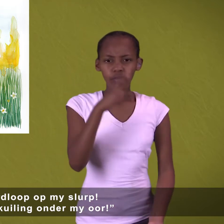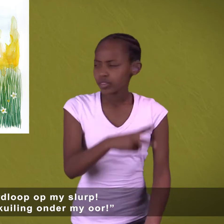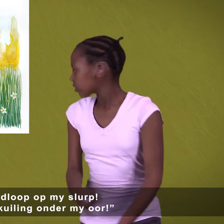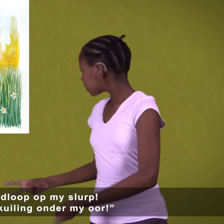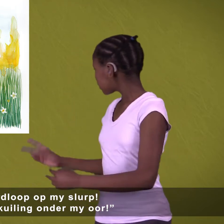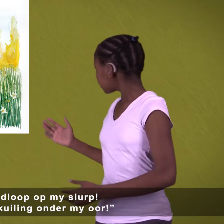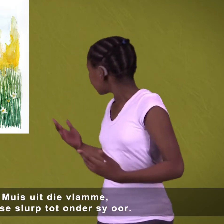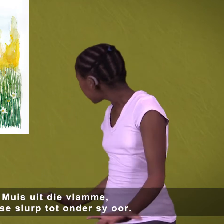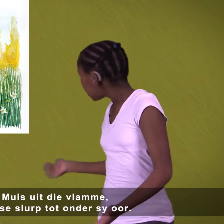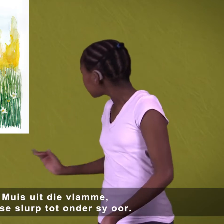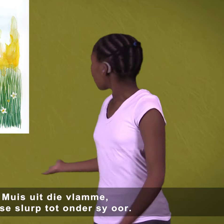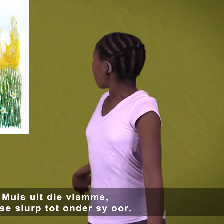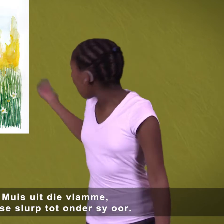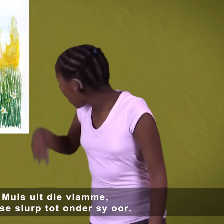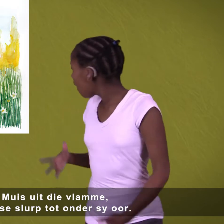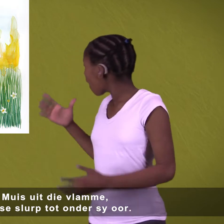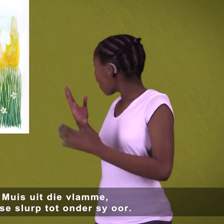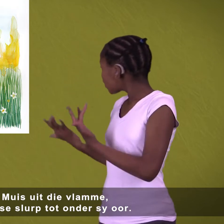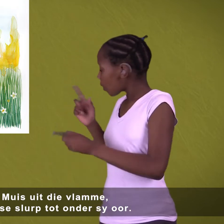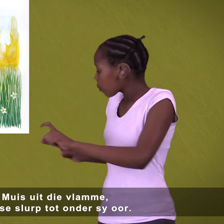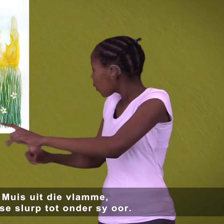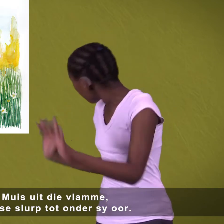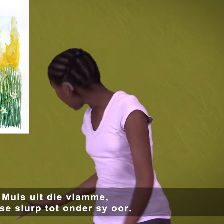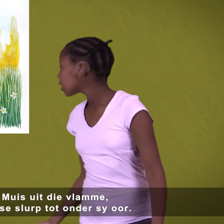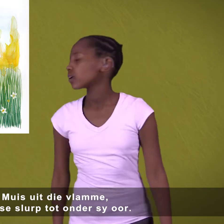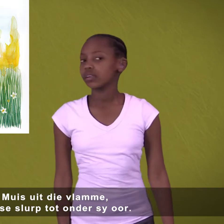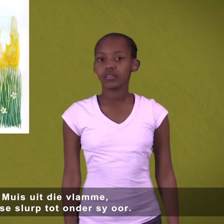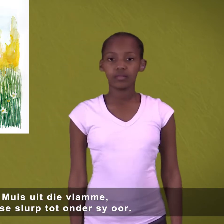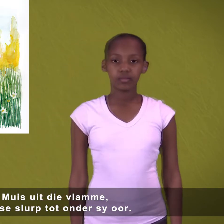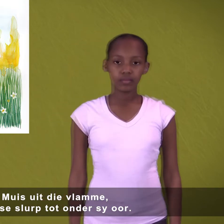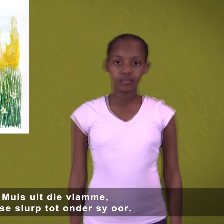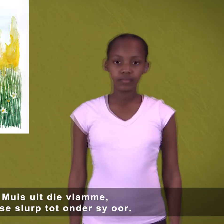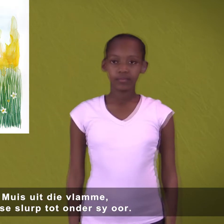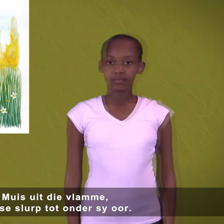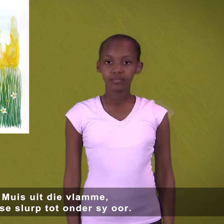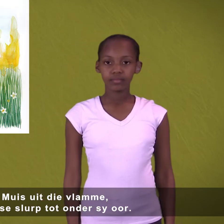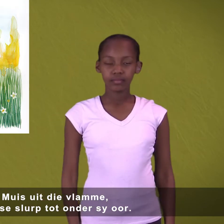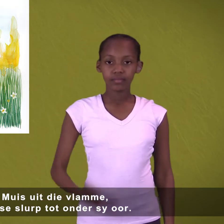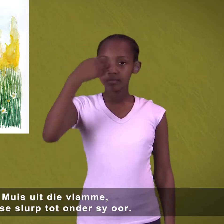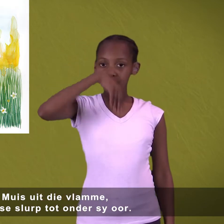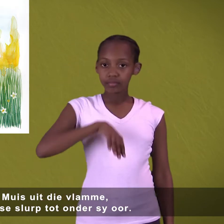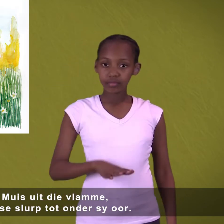oor. Mit, mit, mit, muis uit die vlamme. Op met olifantse slurp tot onder sy